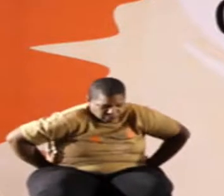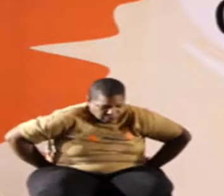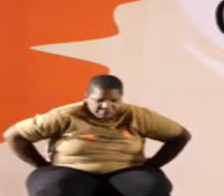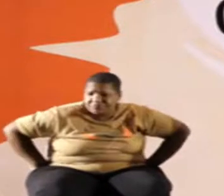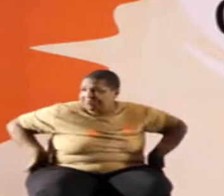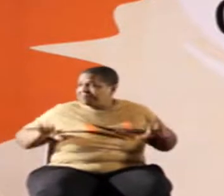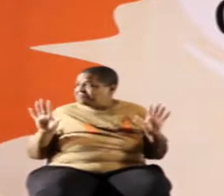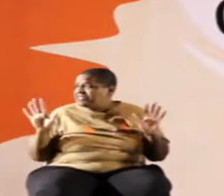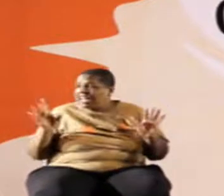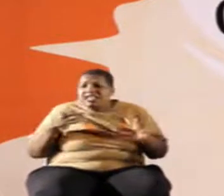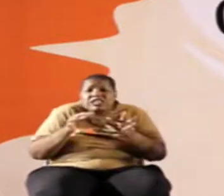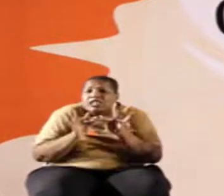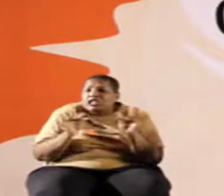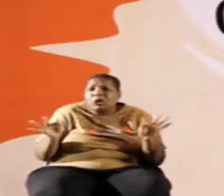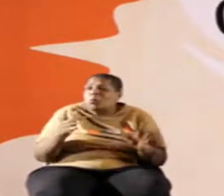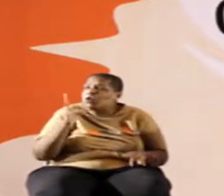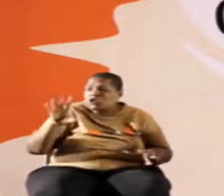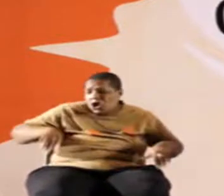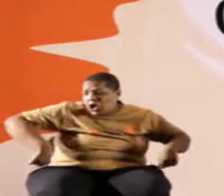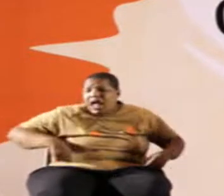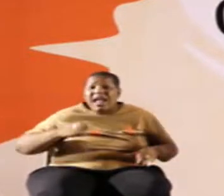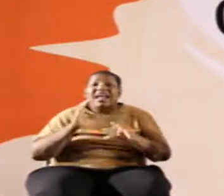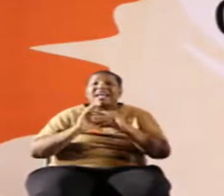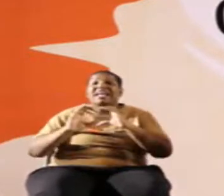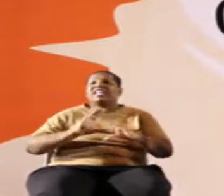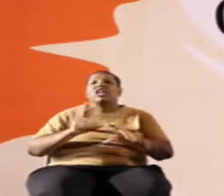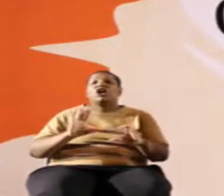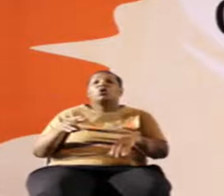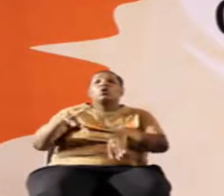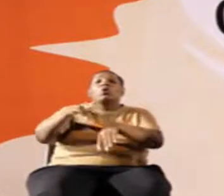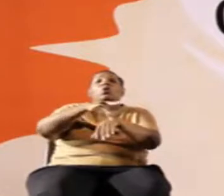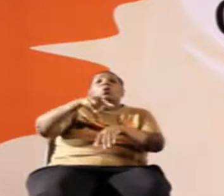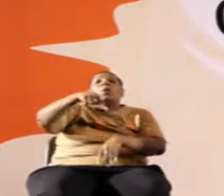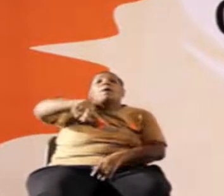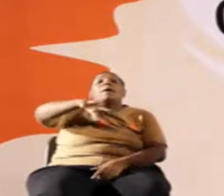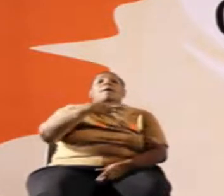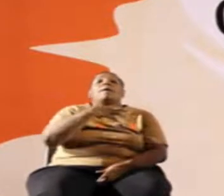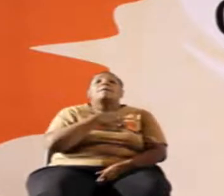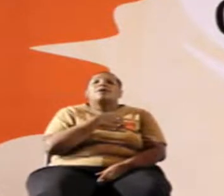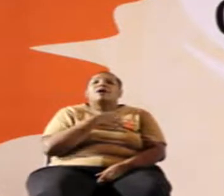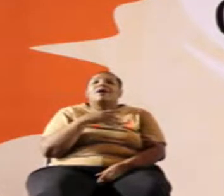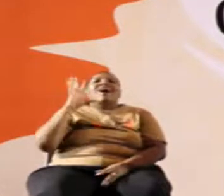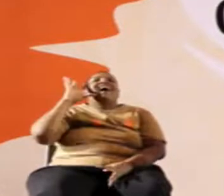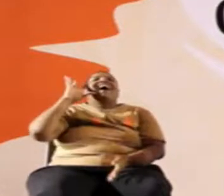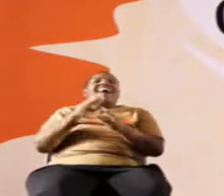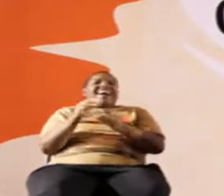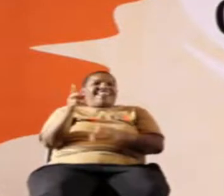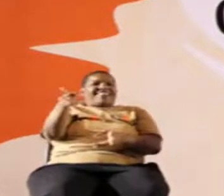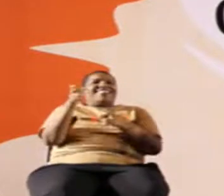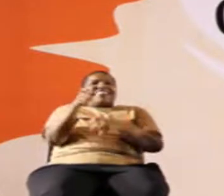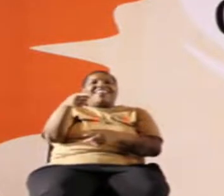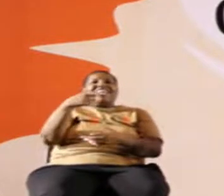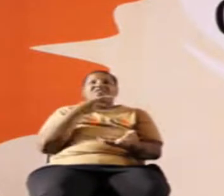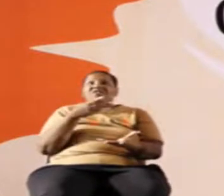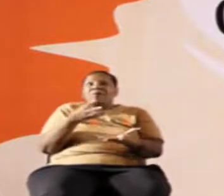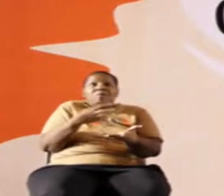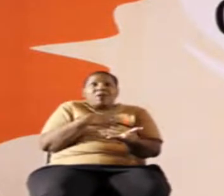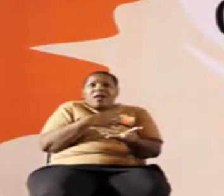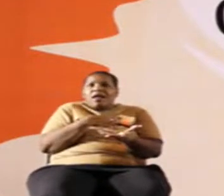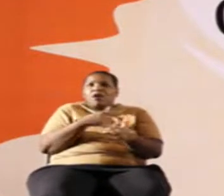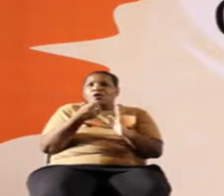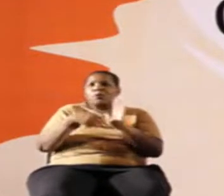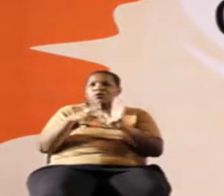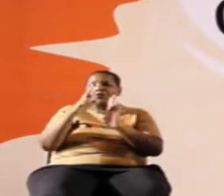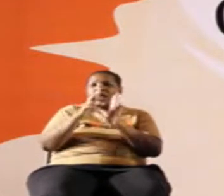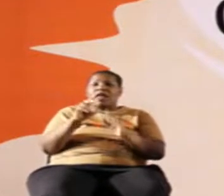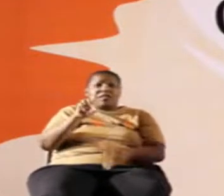Ela, sabe, ela fez isso cantando no palco. A gente entendeu, a gente viu, entendeu. O povo que está lá, porque isso é um DVD de